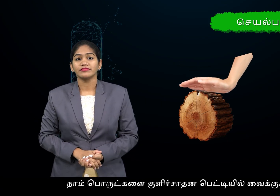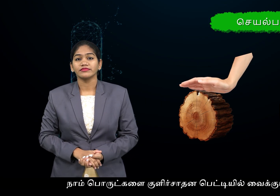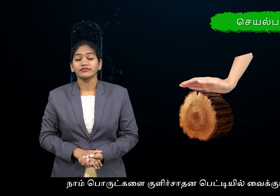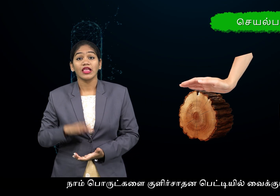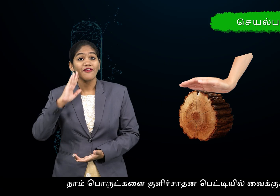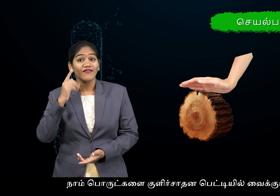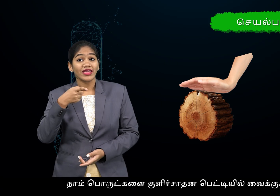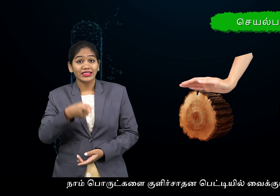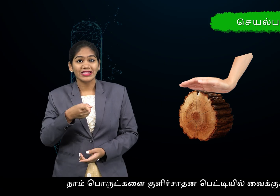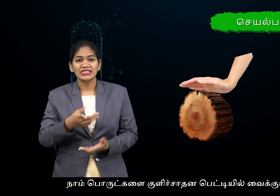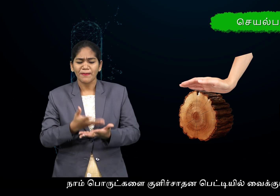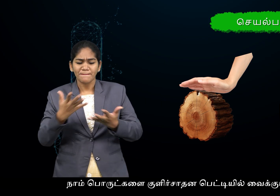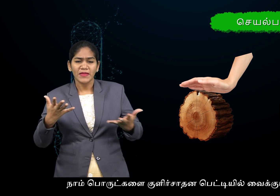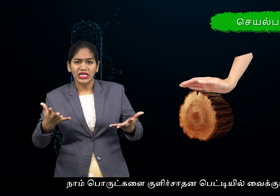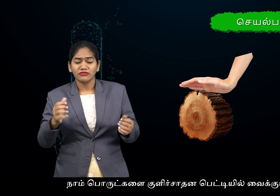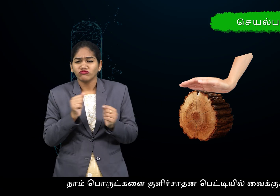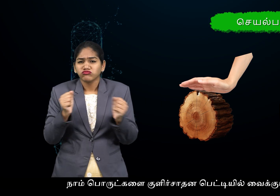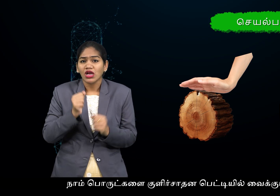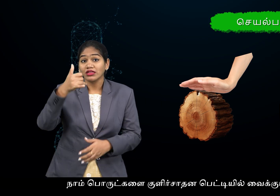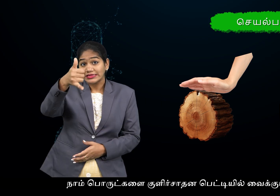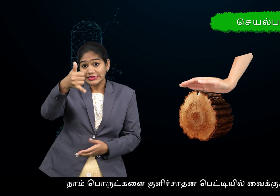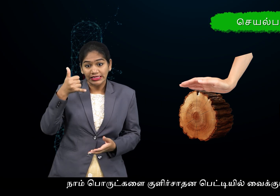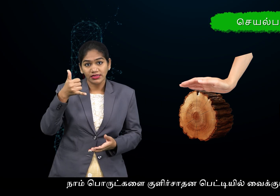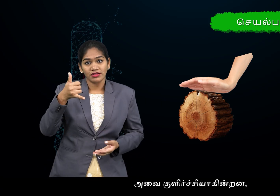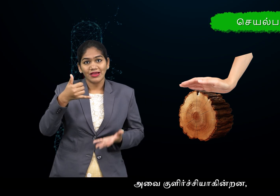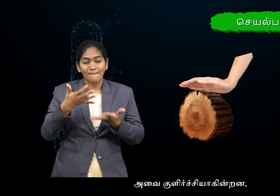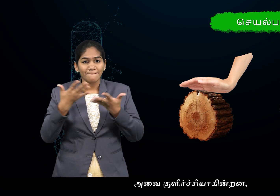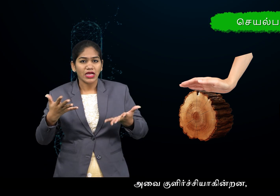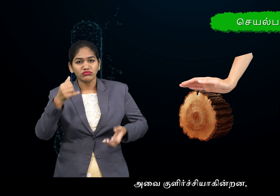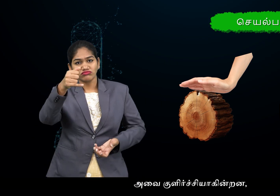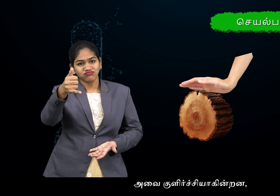நாம் பொருட்களை குளிர்சாதன பெட்டியில் வைக்கும்போது அவை குளிர்ச்சியாகின்றன.